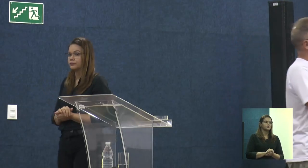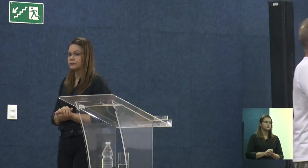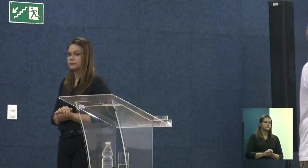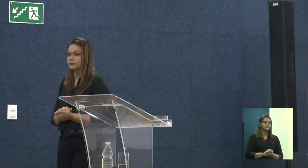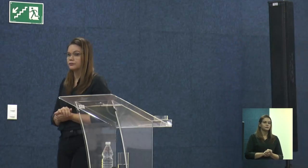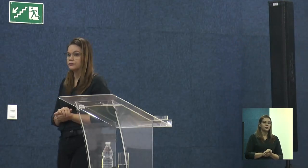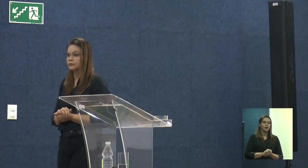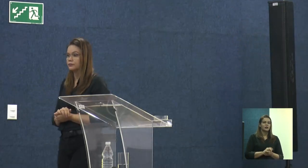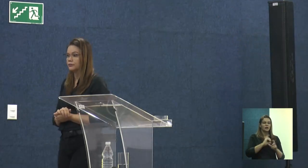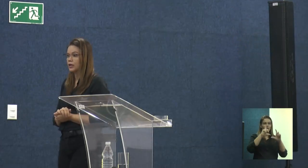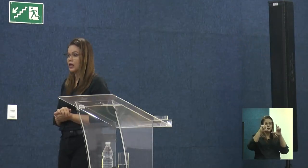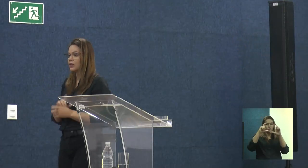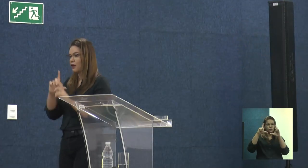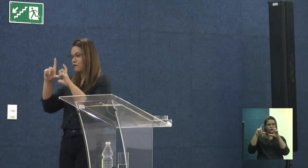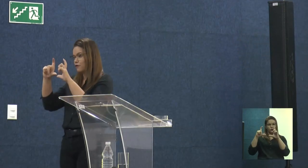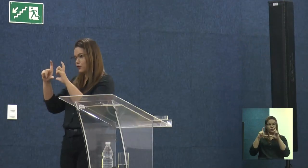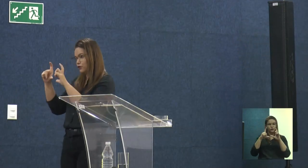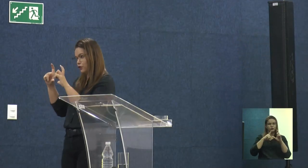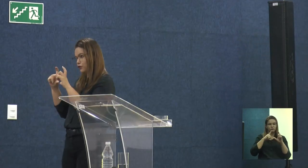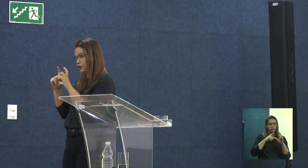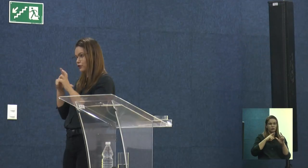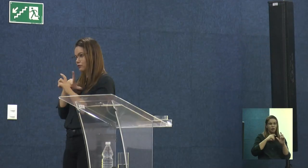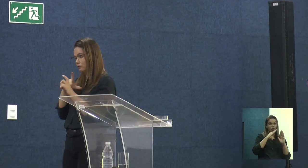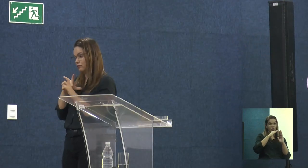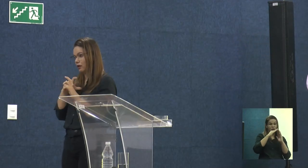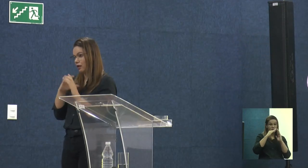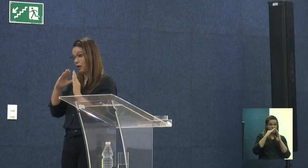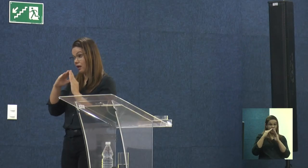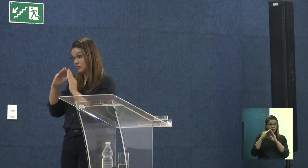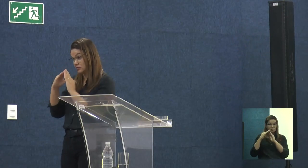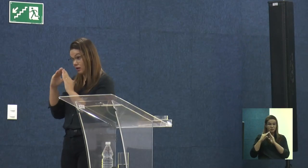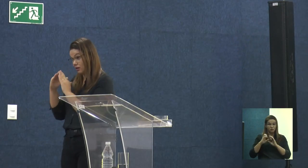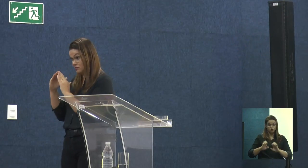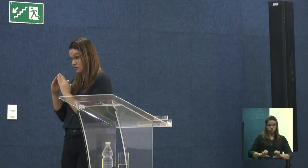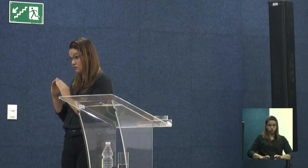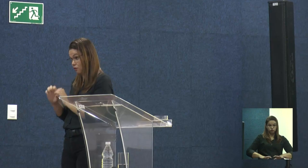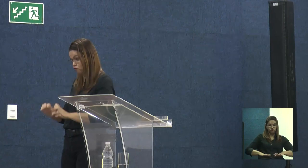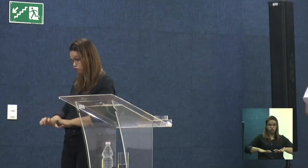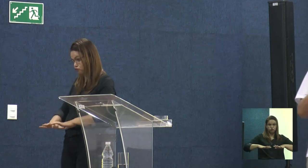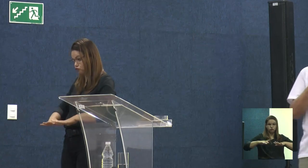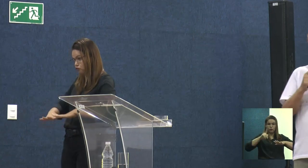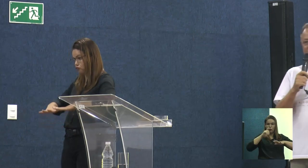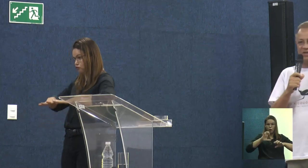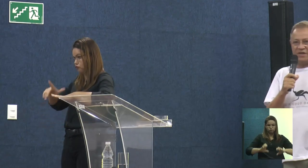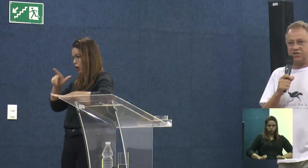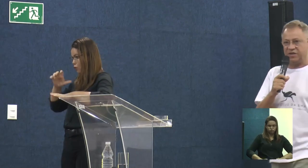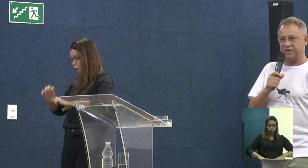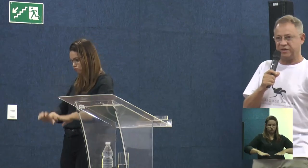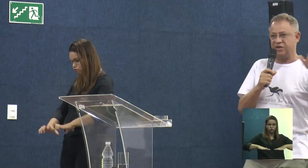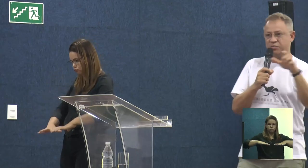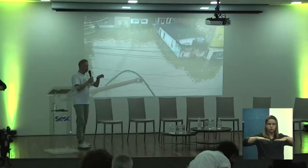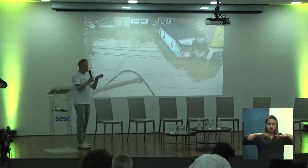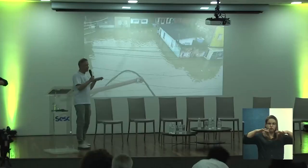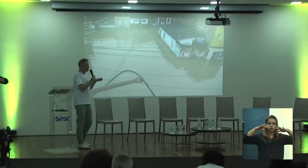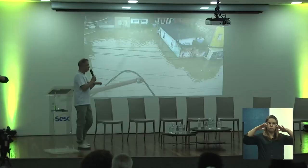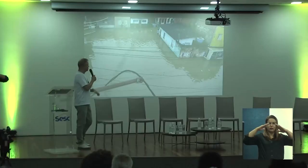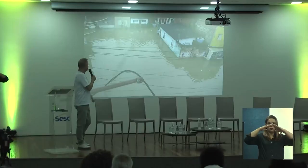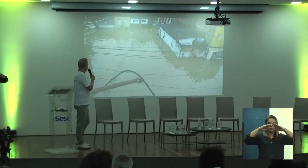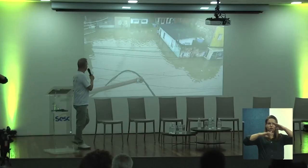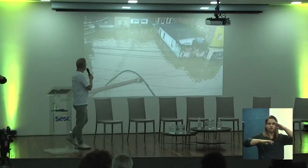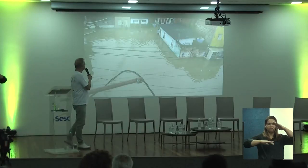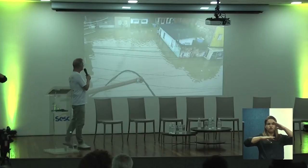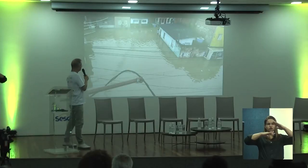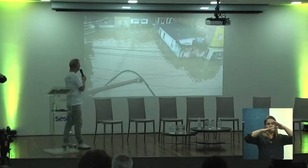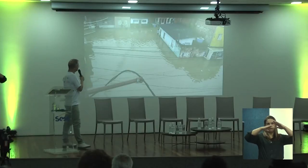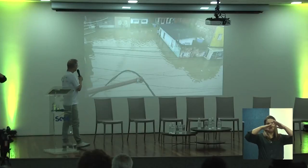A gente vê em algumas fotos aqui. Na verdade, as casas, elas foram inundadas até o teto, na verdade, né? Grande parte das casas